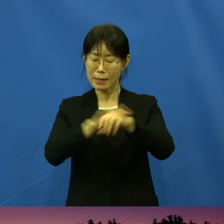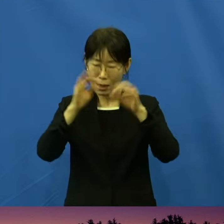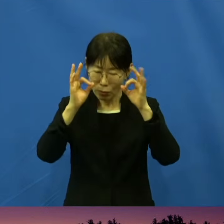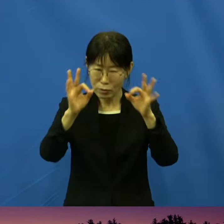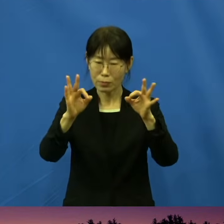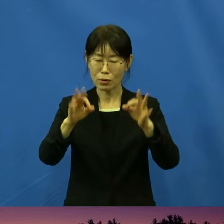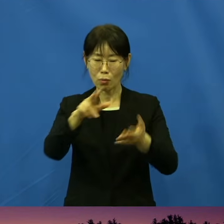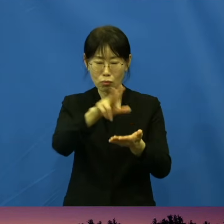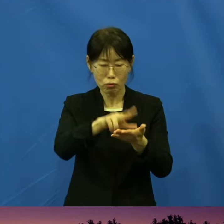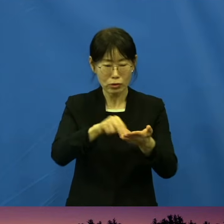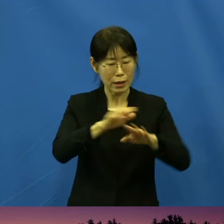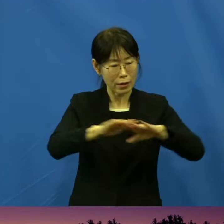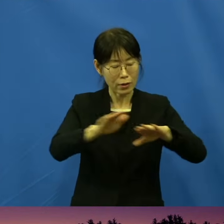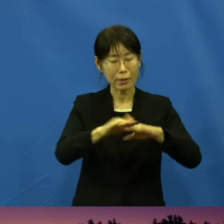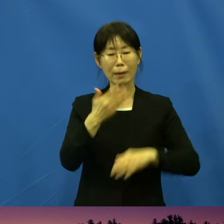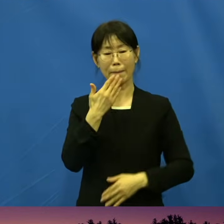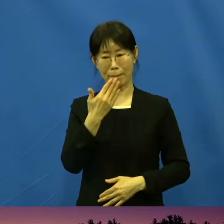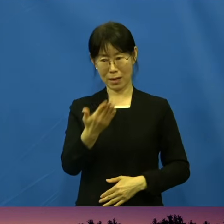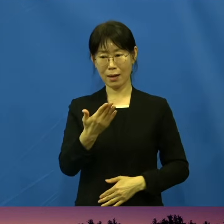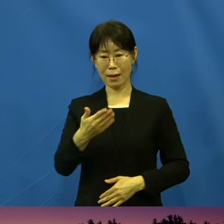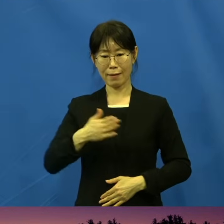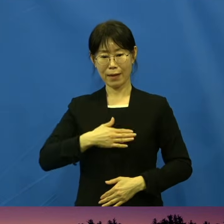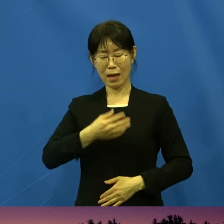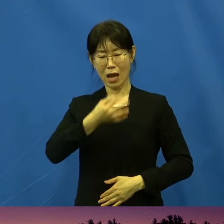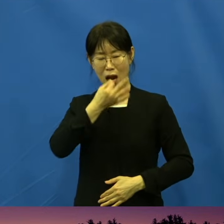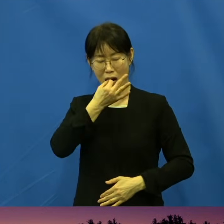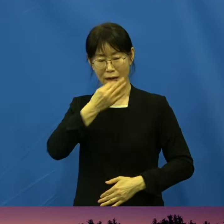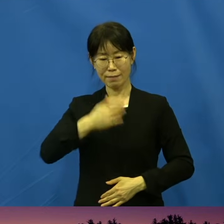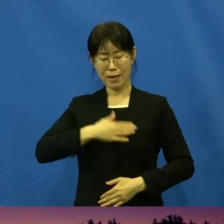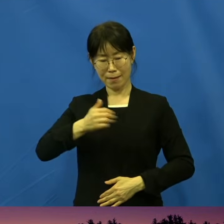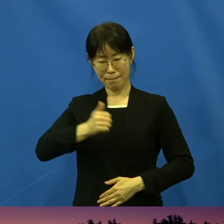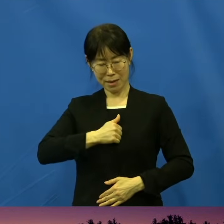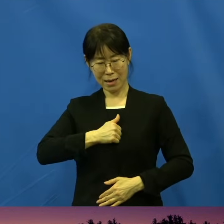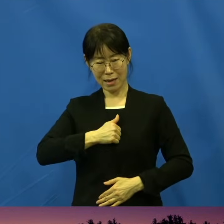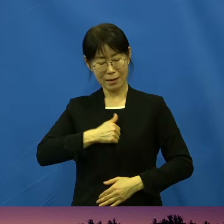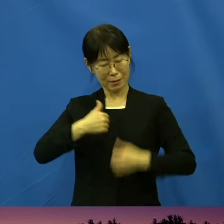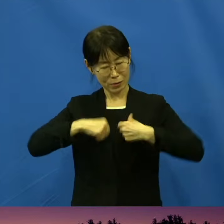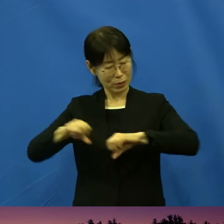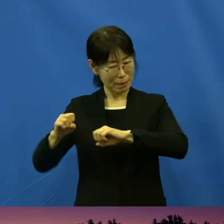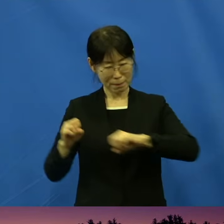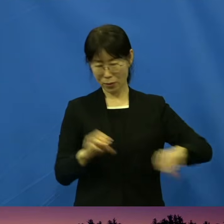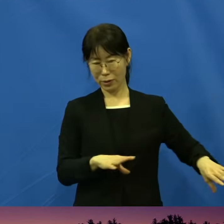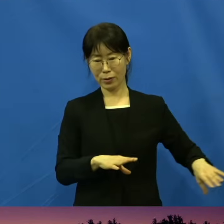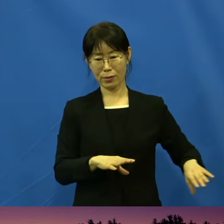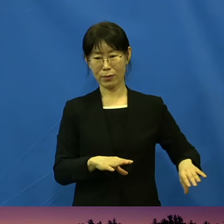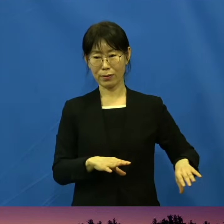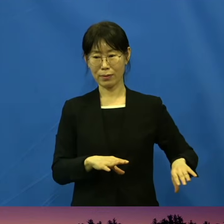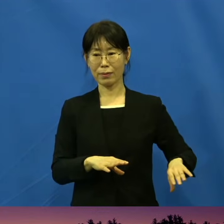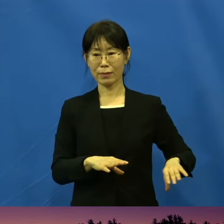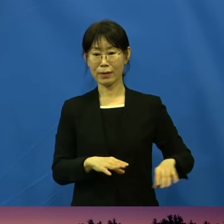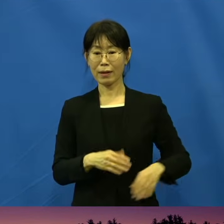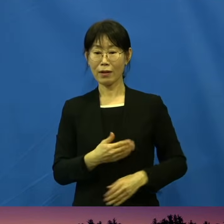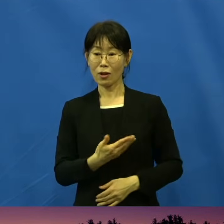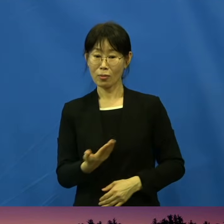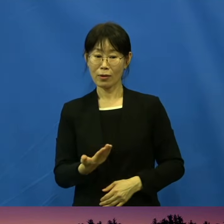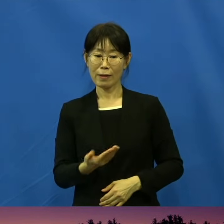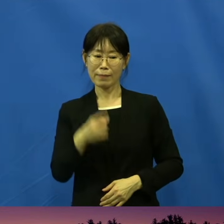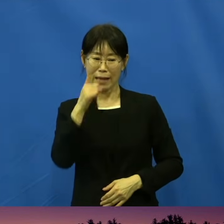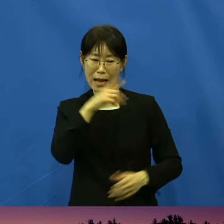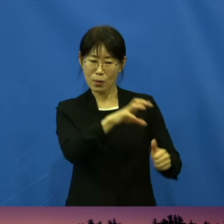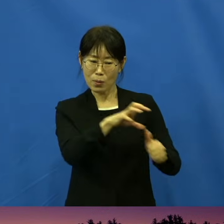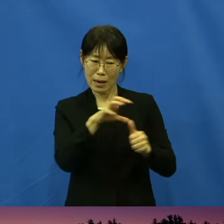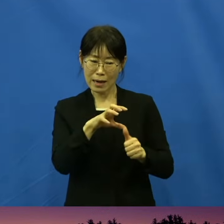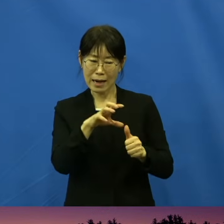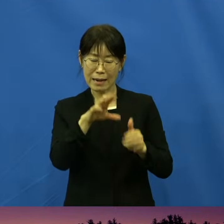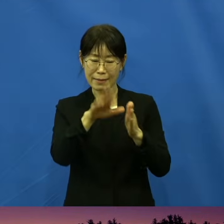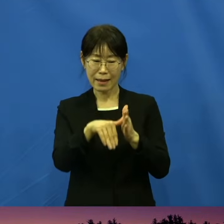자아 중심적 소욕으로 상대를 이용하려고 하는 것, 그 관계는 깨질 수밖에 없어요.